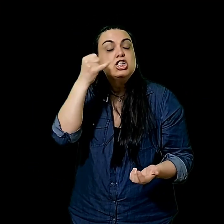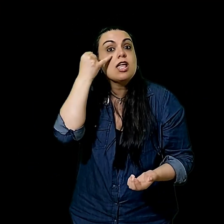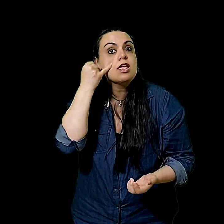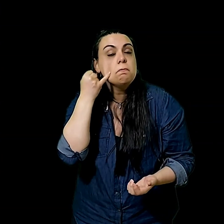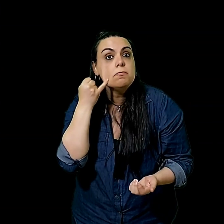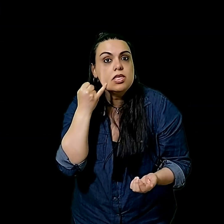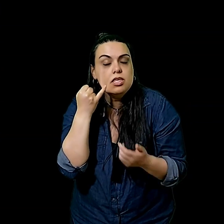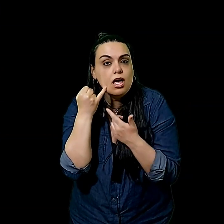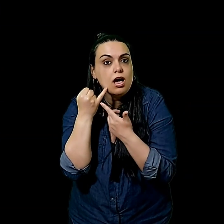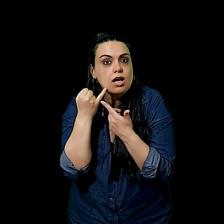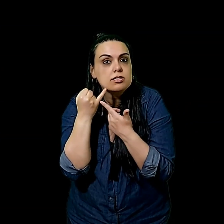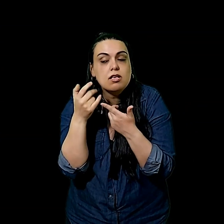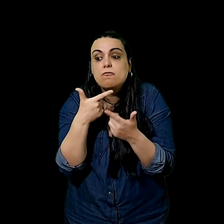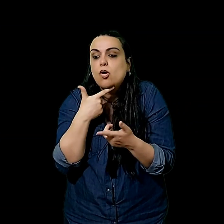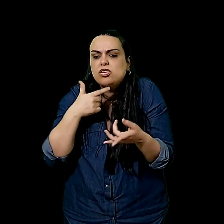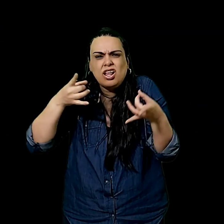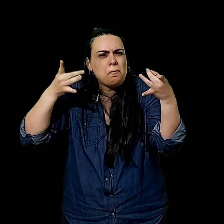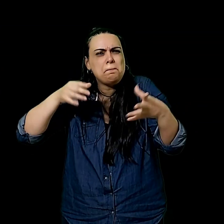parar.